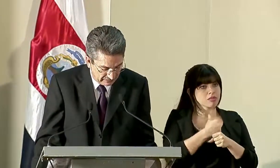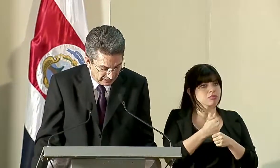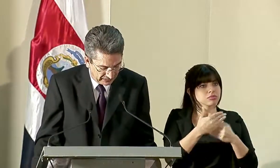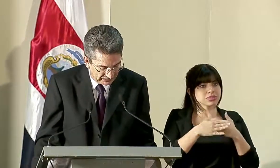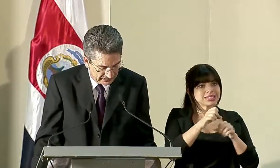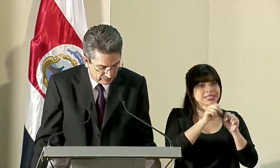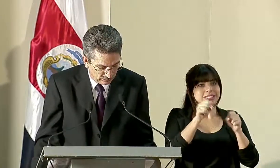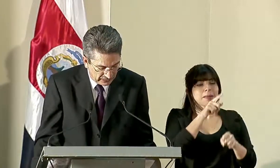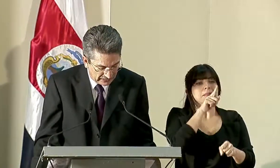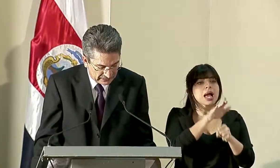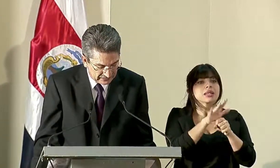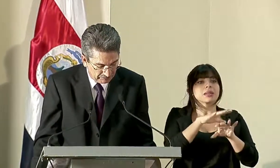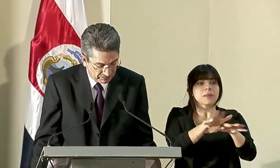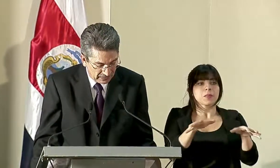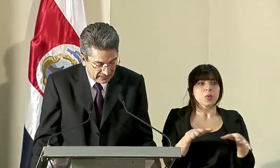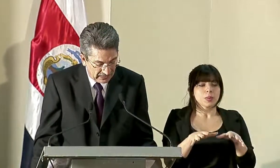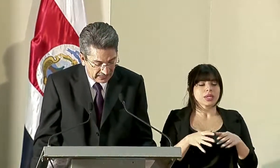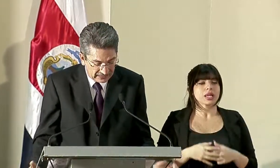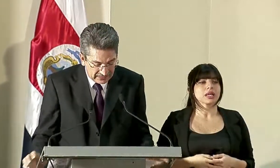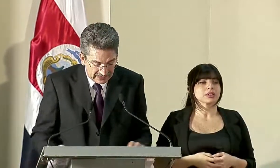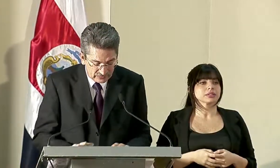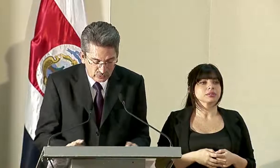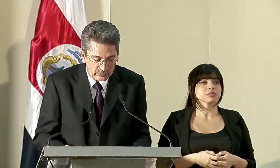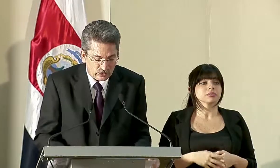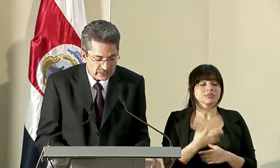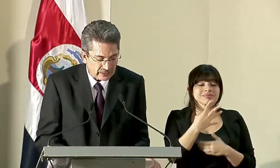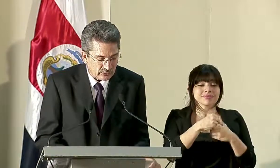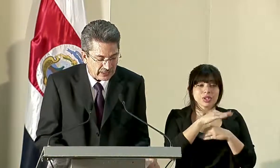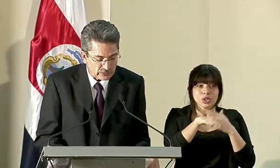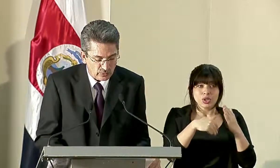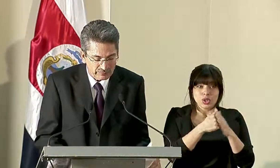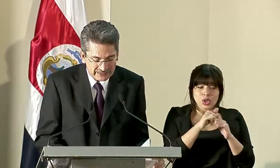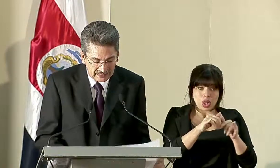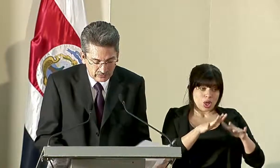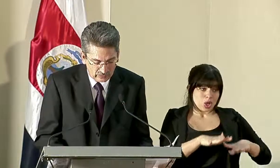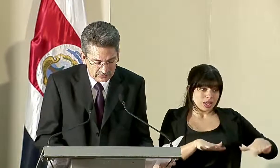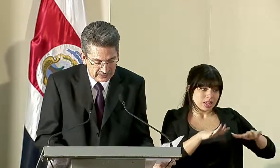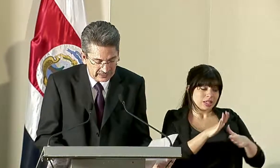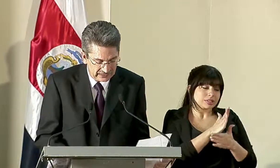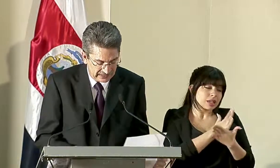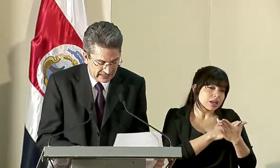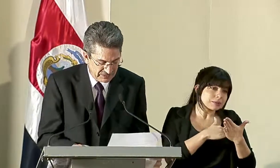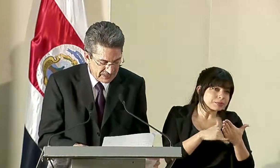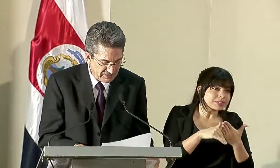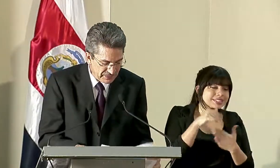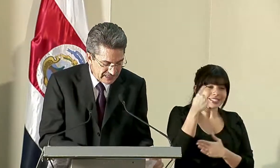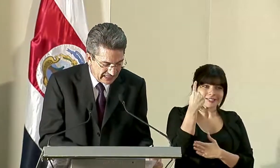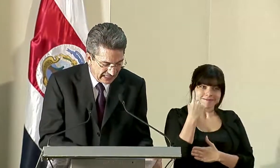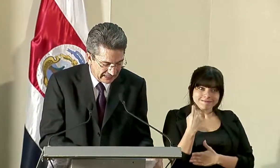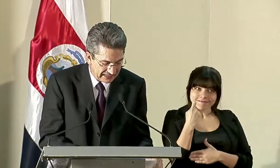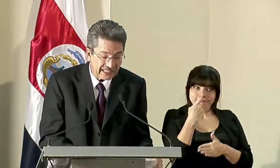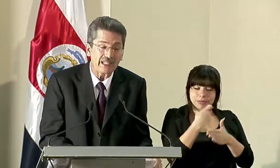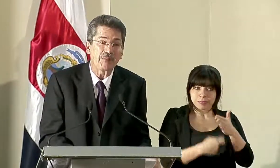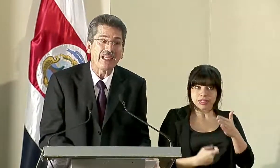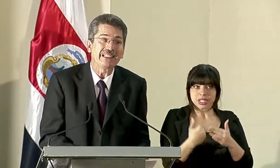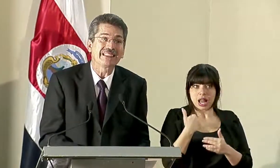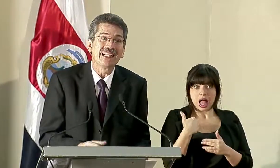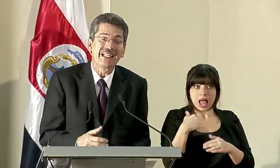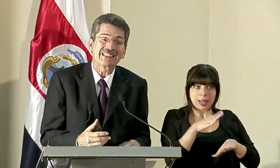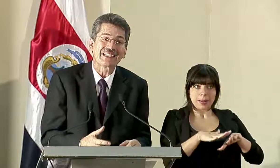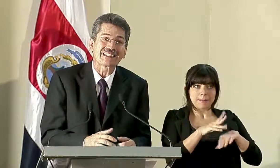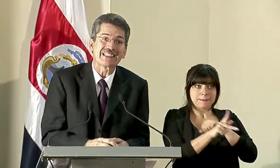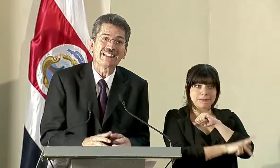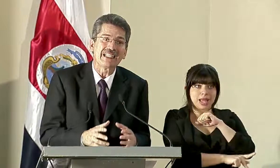es el sistema de garantías mobiliarias, que dentro de todo este contexto, a pesar del déficit fiscal que tiene el